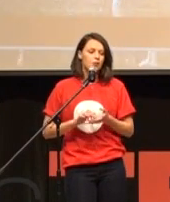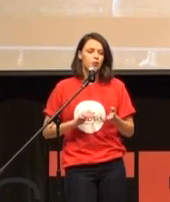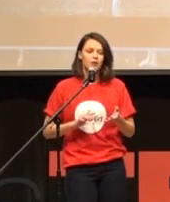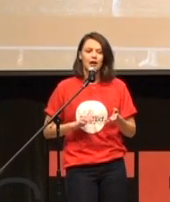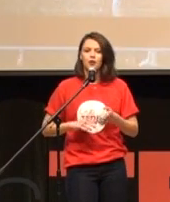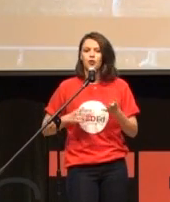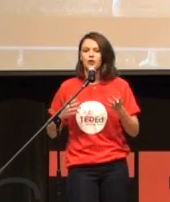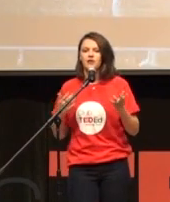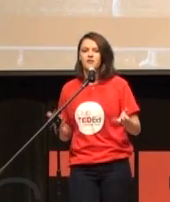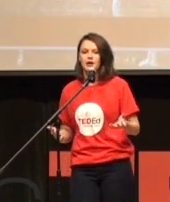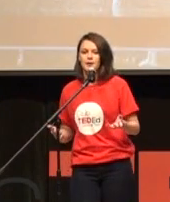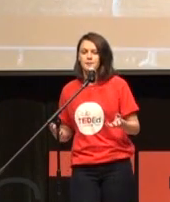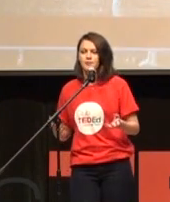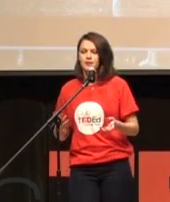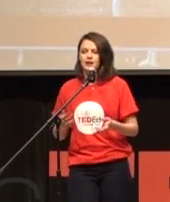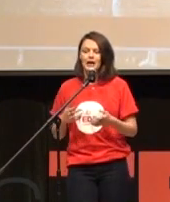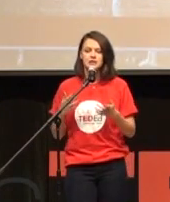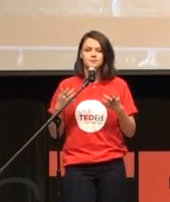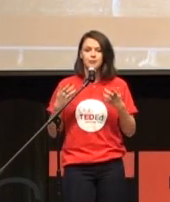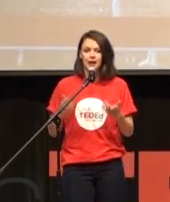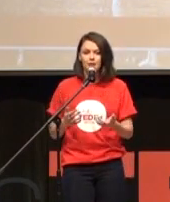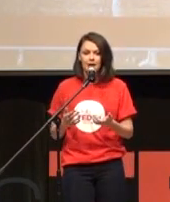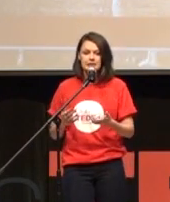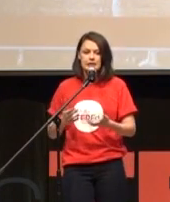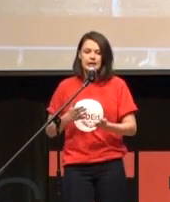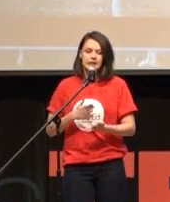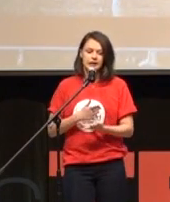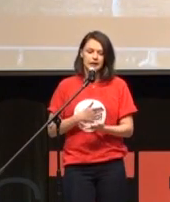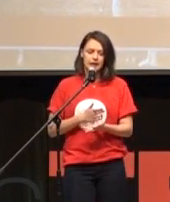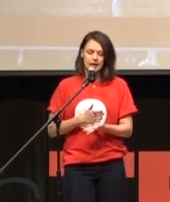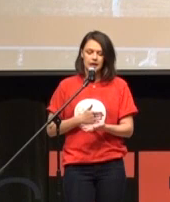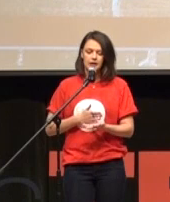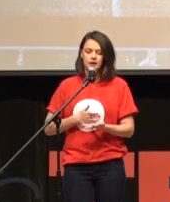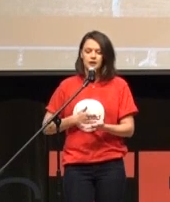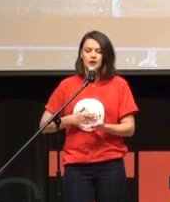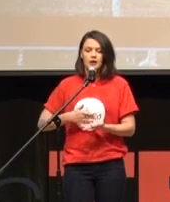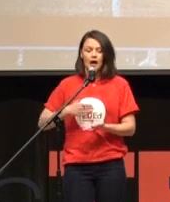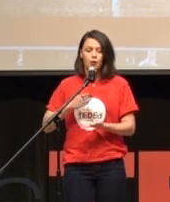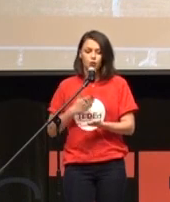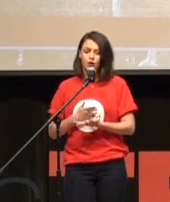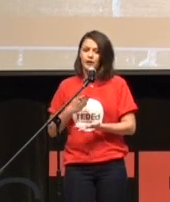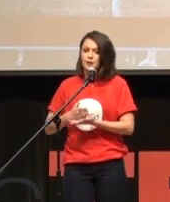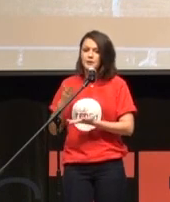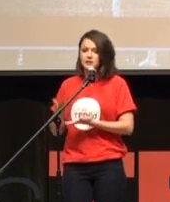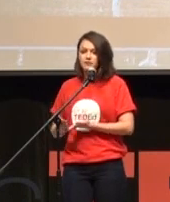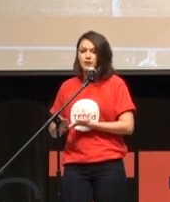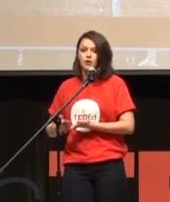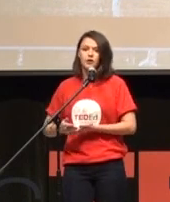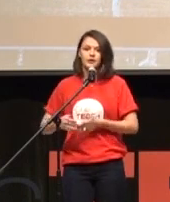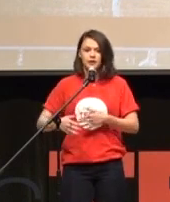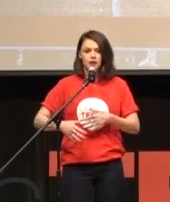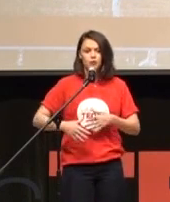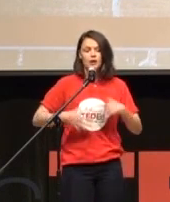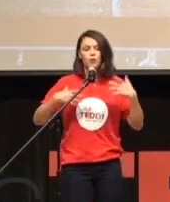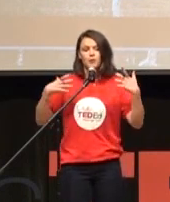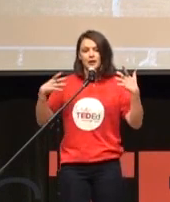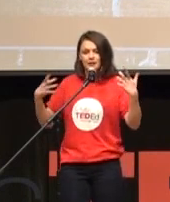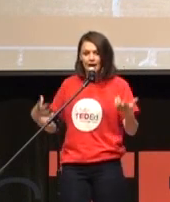como una coreografía. Las palabras tienen que ir a un orden específico y tienen una movilidad